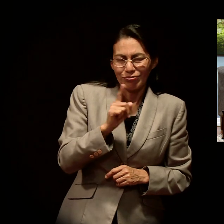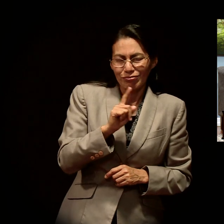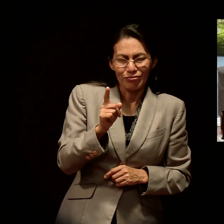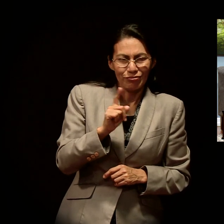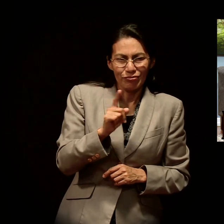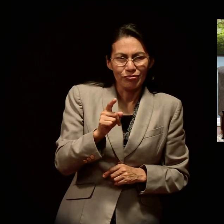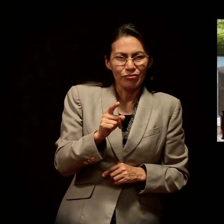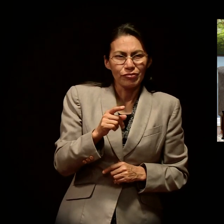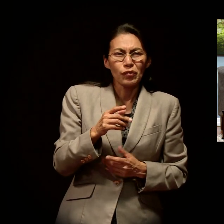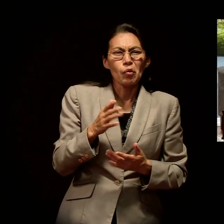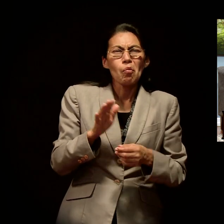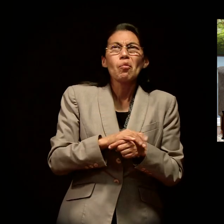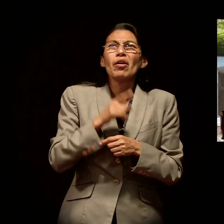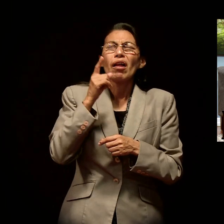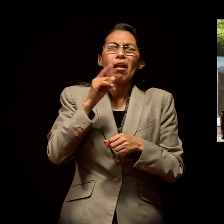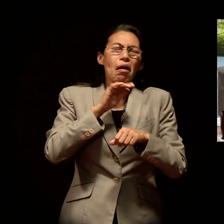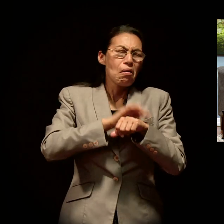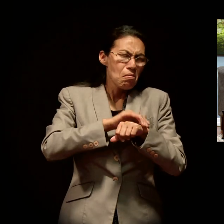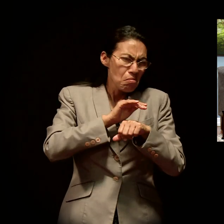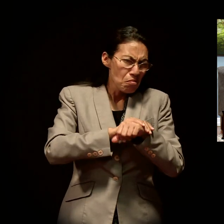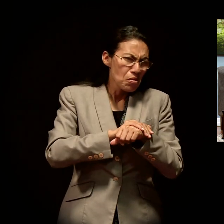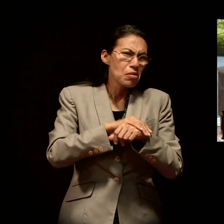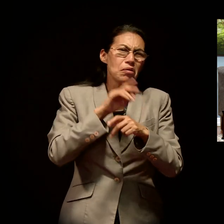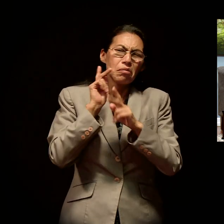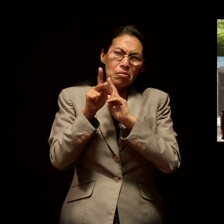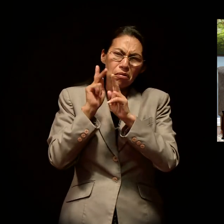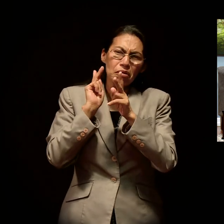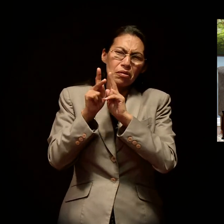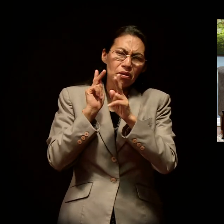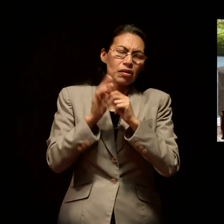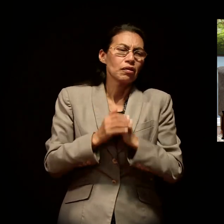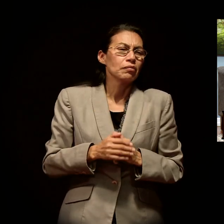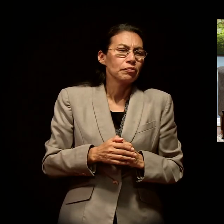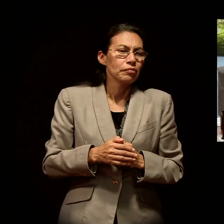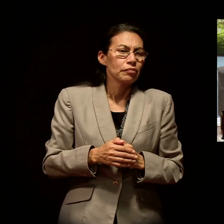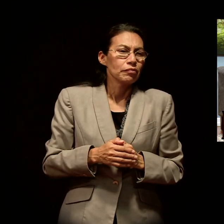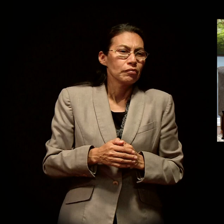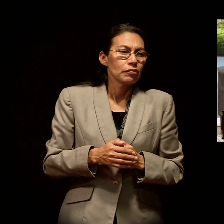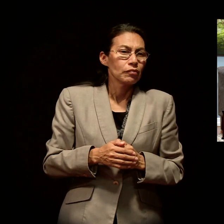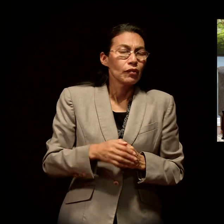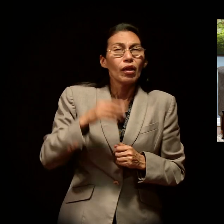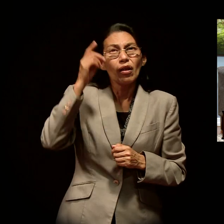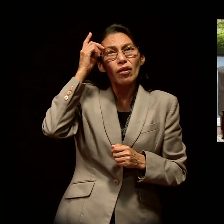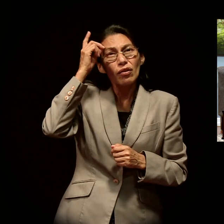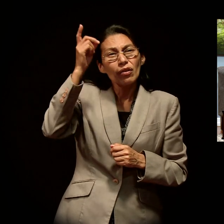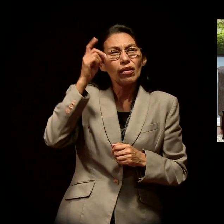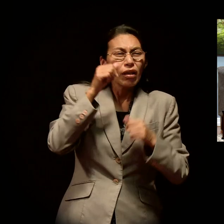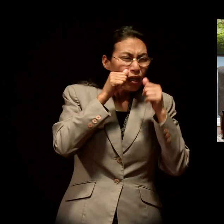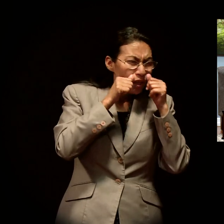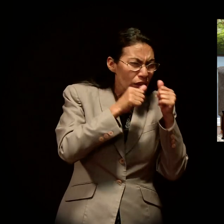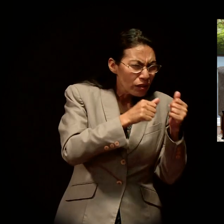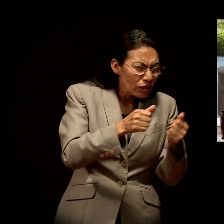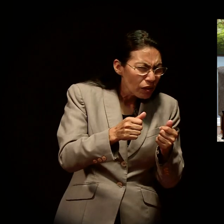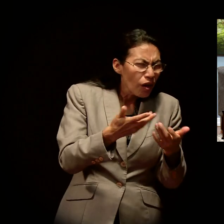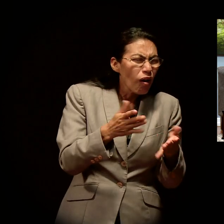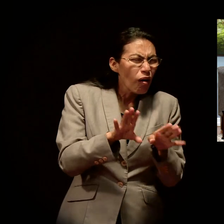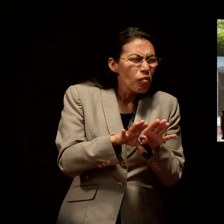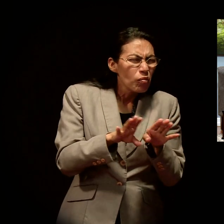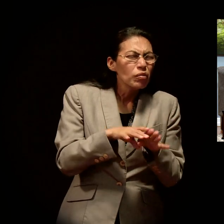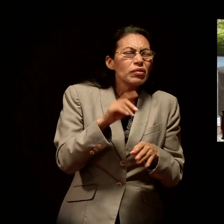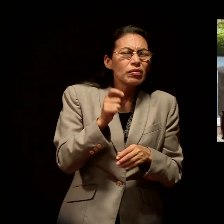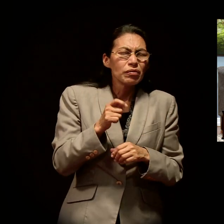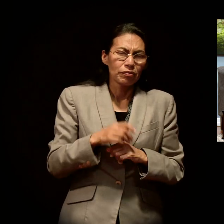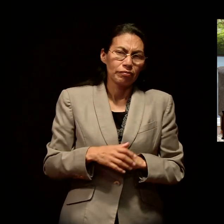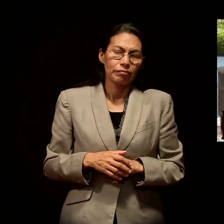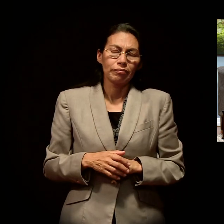Dios no lo sepa sino por ese compañerismo por ese diálogo Y cómo escucha la voz de Dios